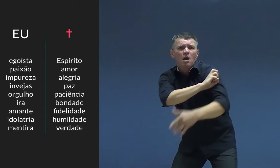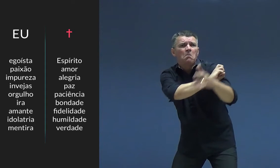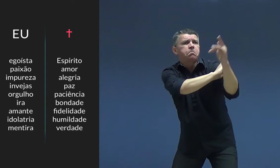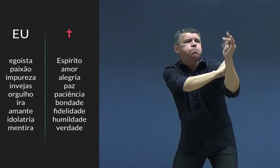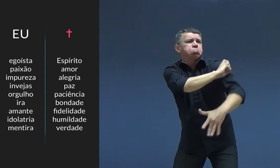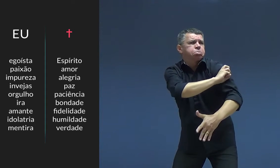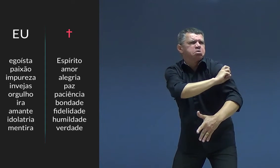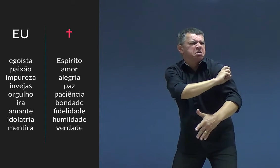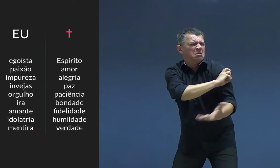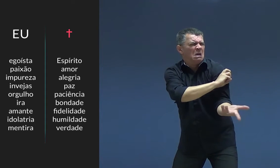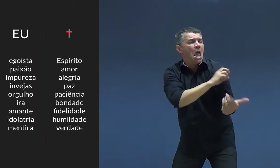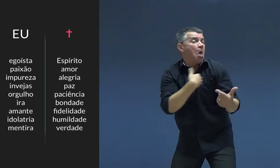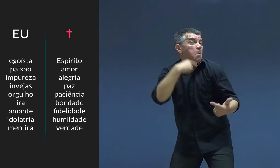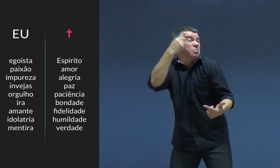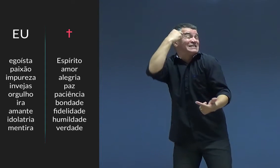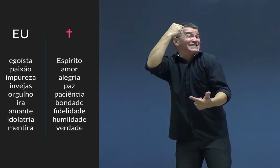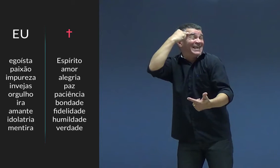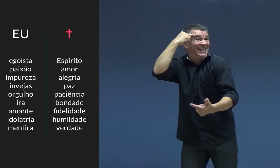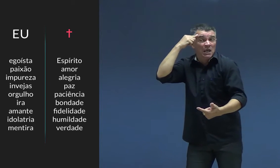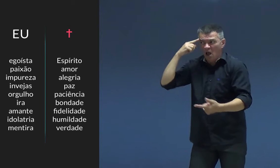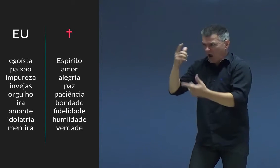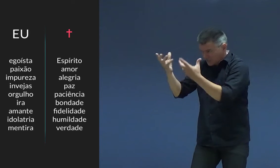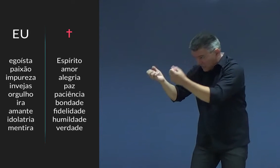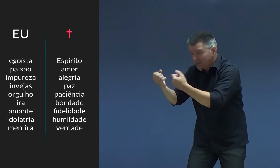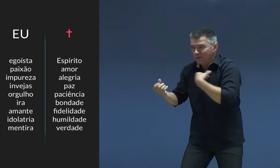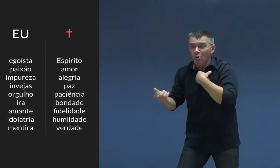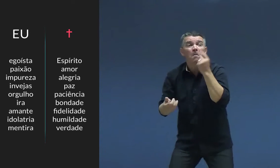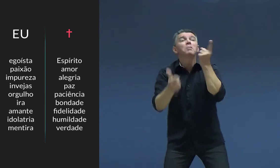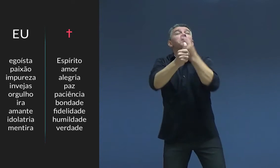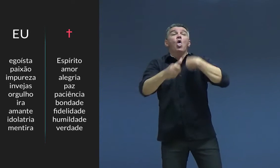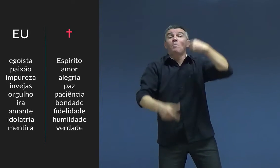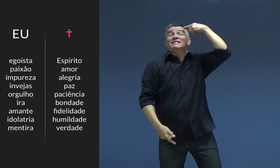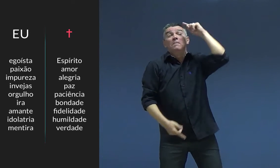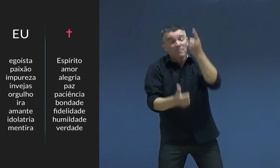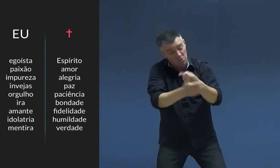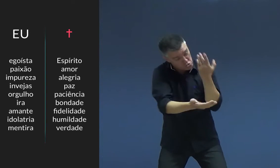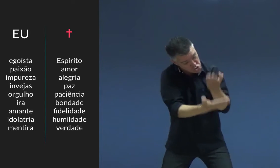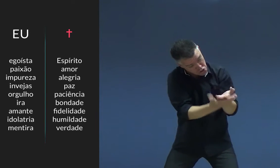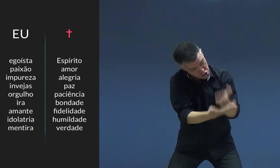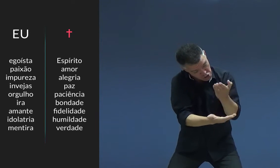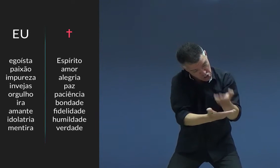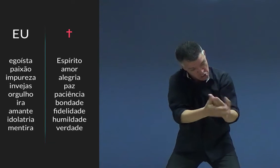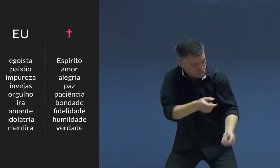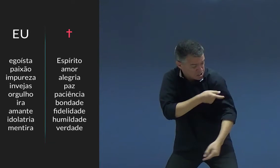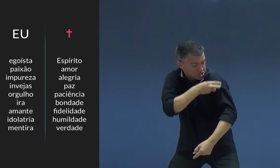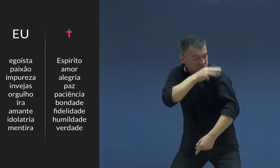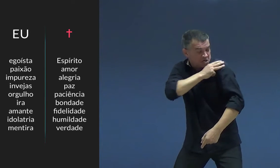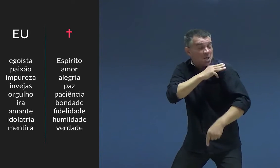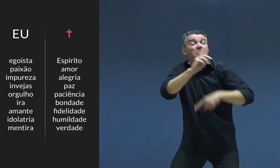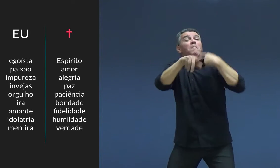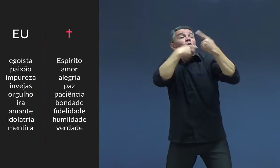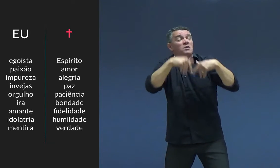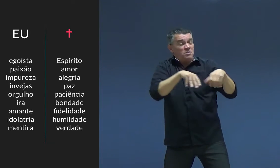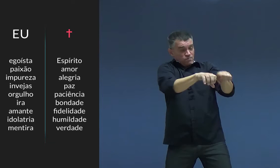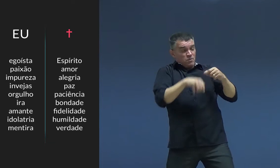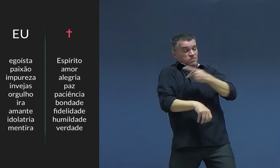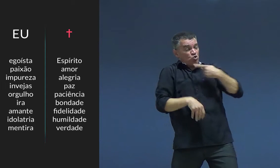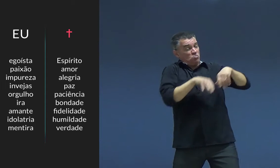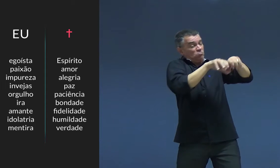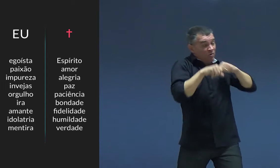Gente, eu tenho que receber, como que eu, né? E eu pensava, nossa, mas eles vão fazer assim, não, eu vou estudar, eu vou formar,